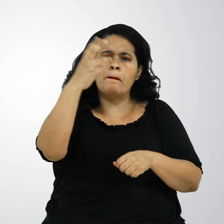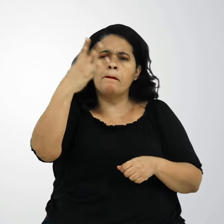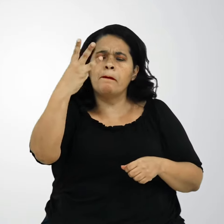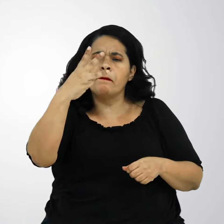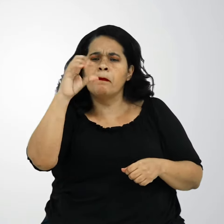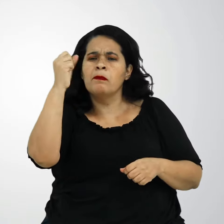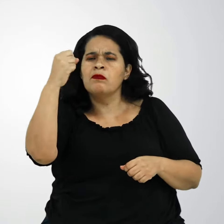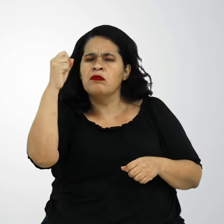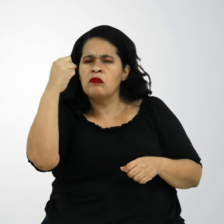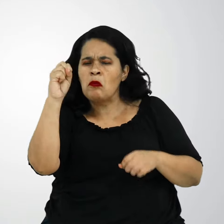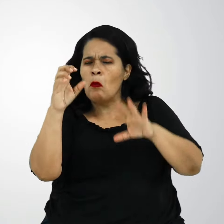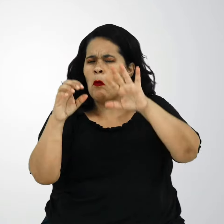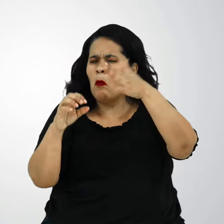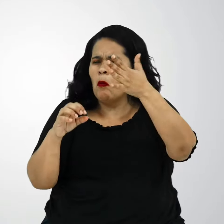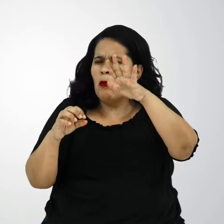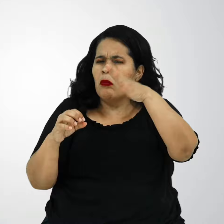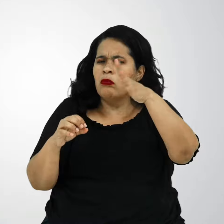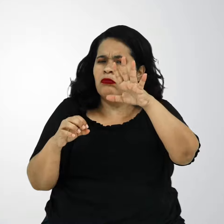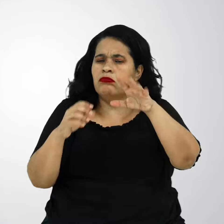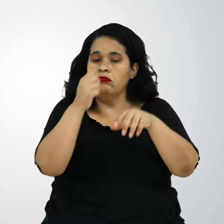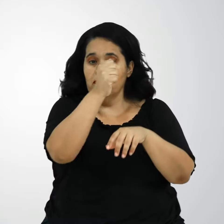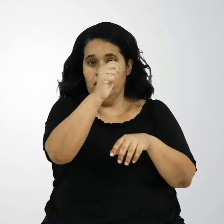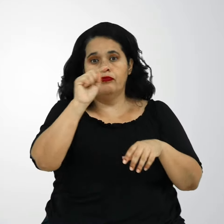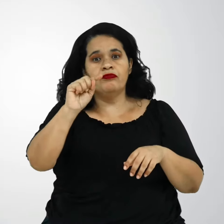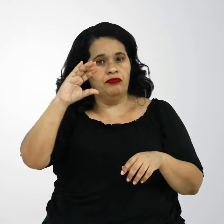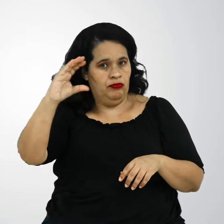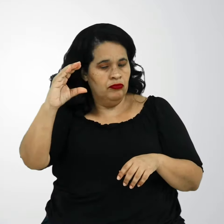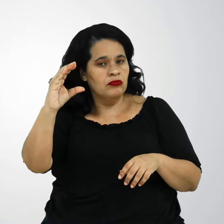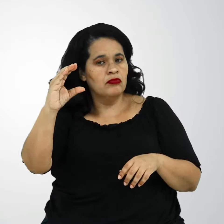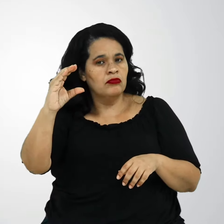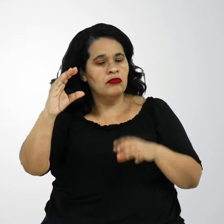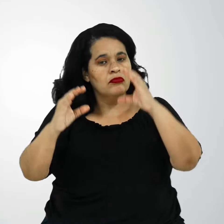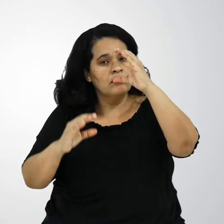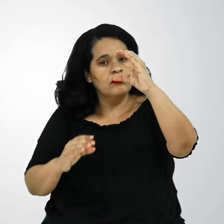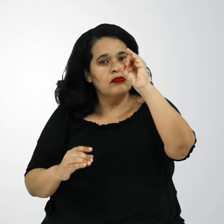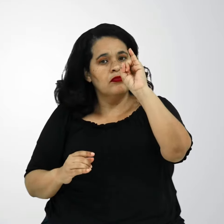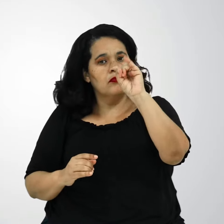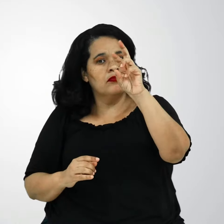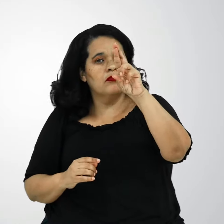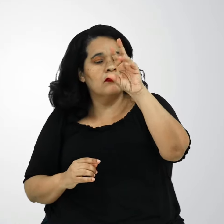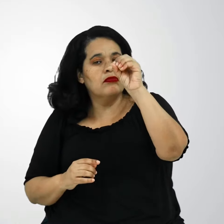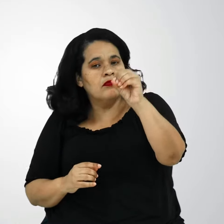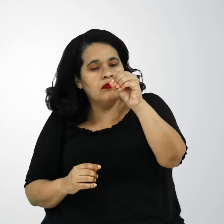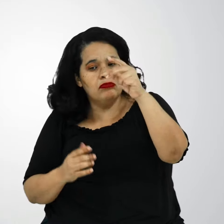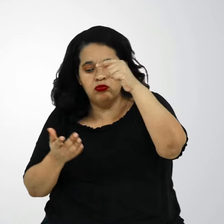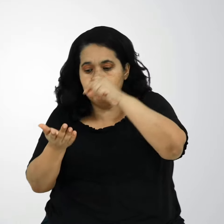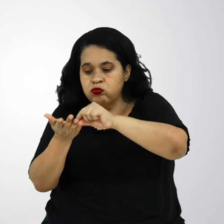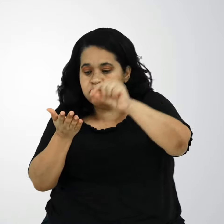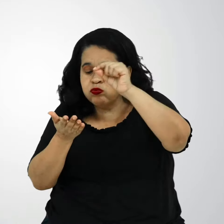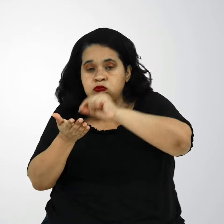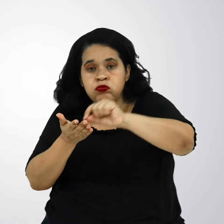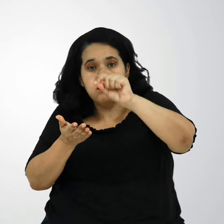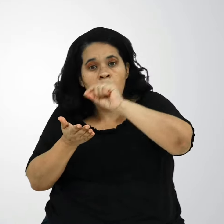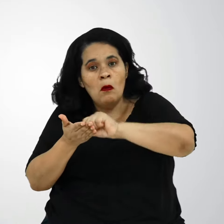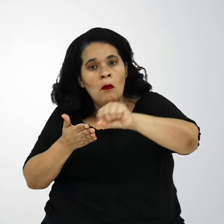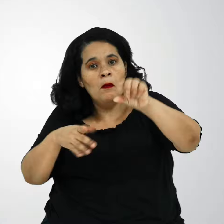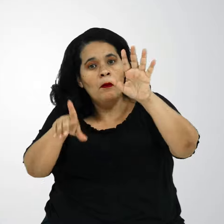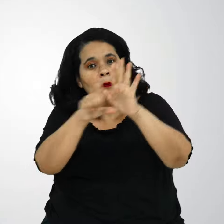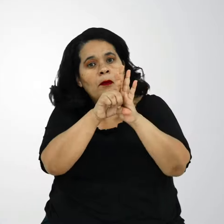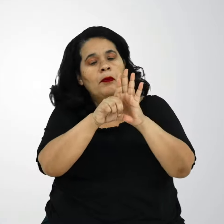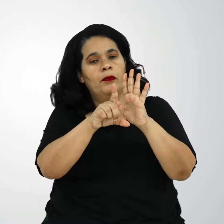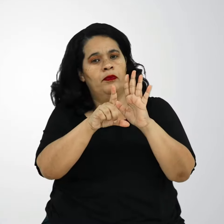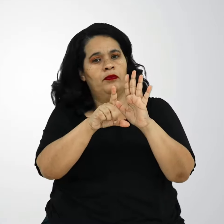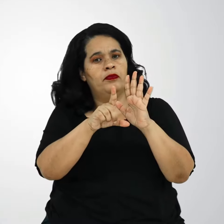538, 539 antes de Cristo. Ciro foi quem assinou esse decreto, né? Até